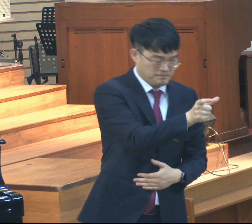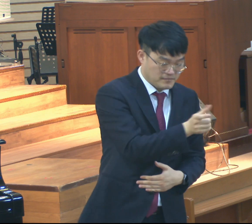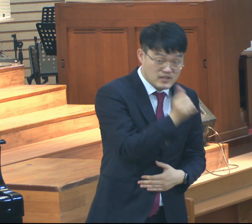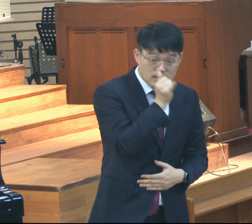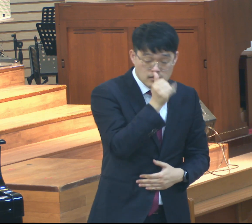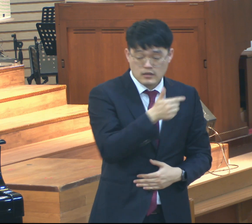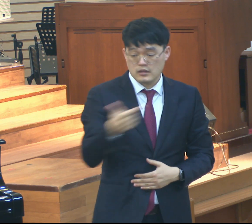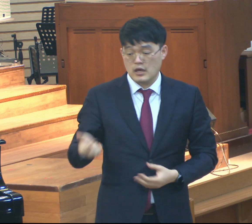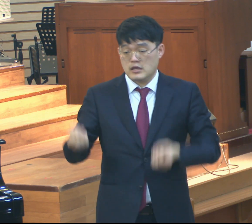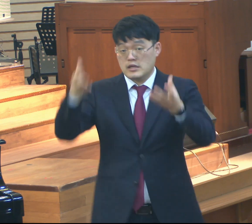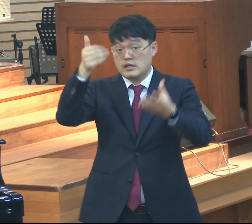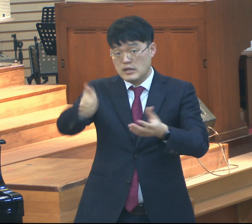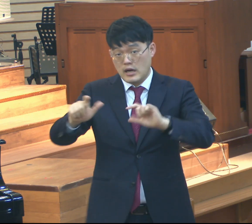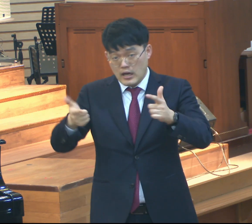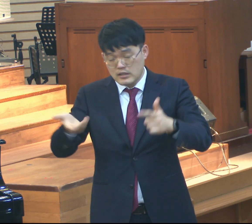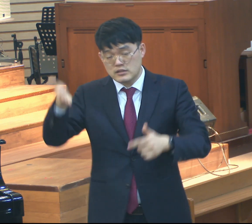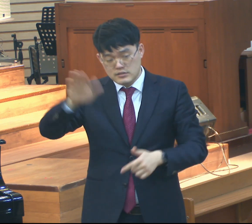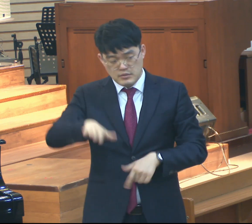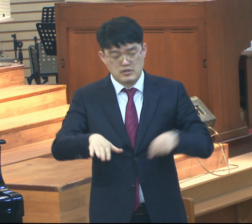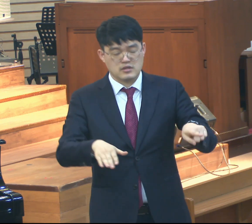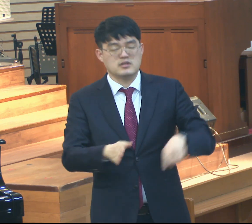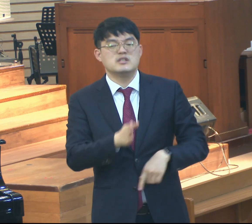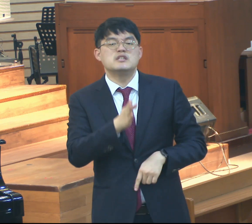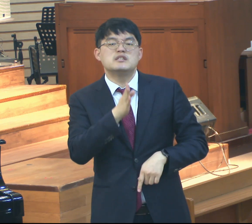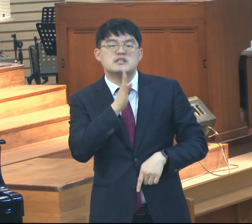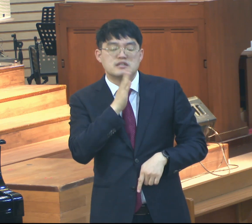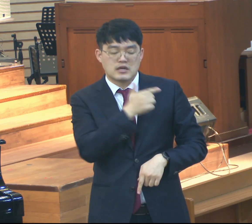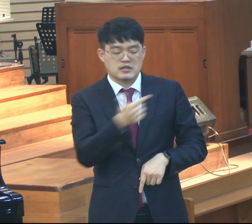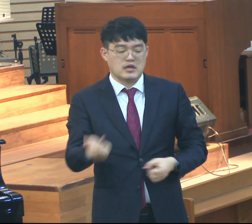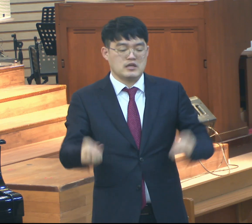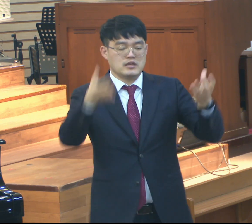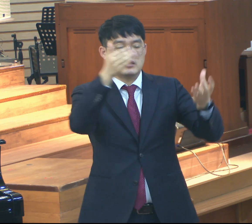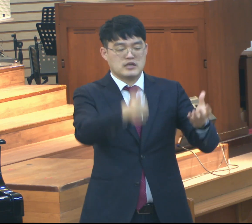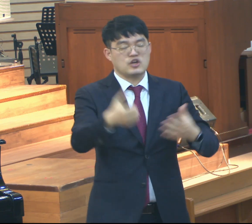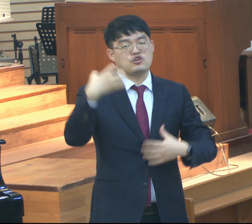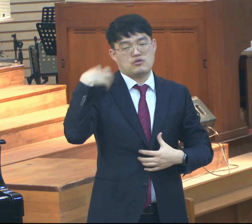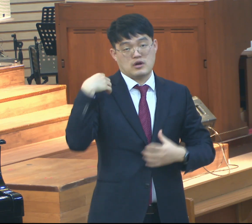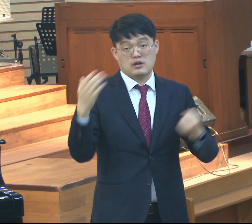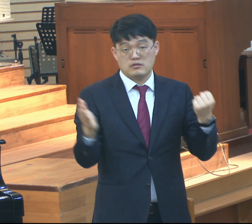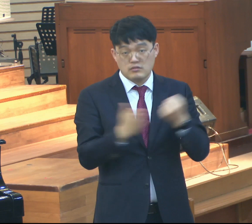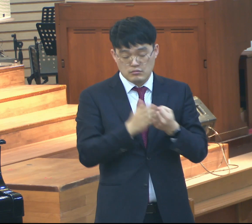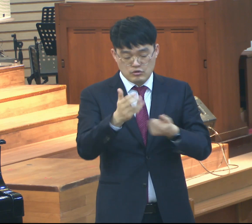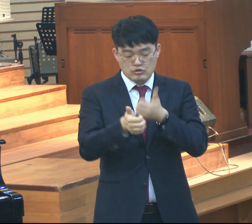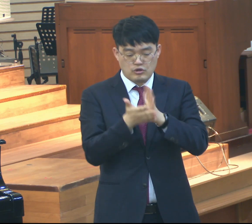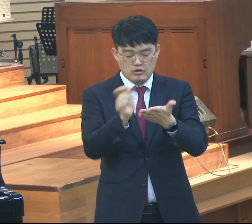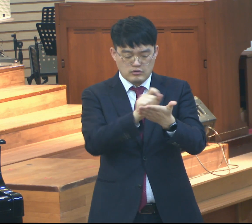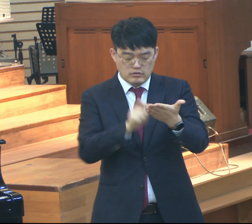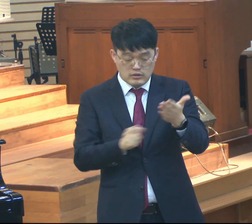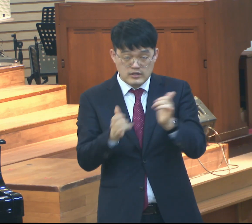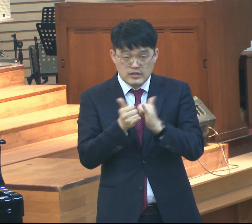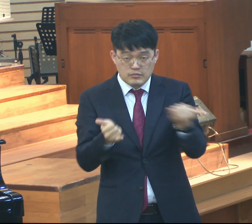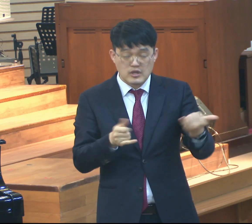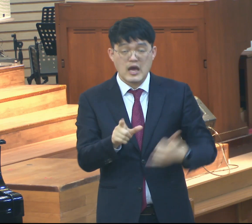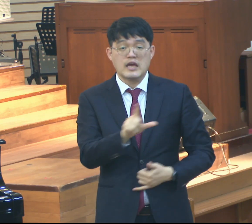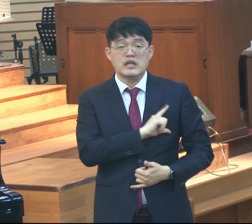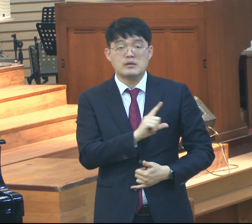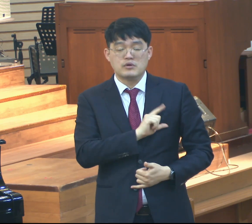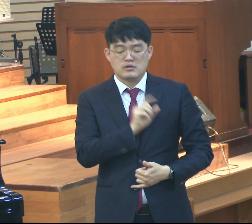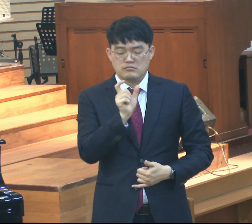그가 실제적인 대제사장 역할을 했다 해서 성경의 제자들을 계속 그를 앞자리에 앞부분에 배치하는 것을